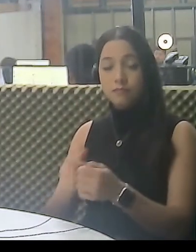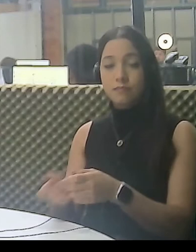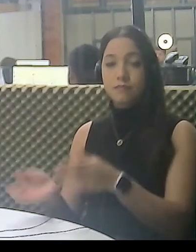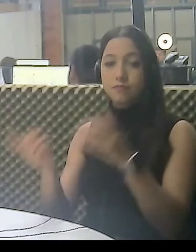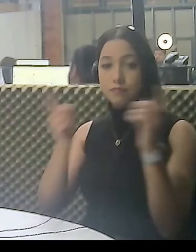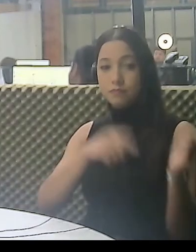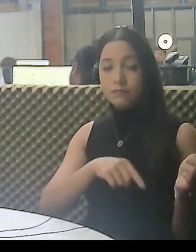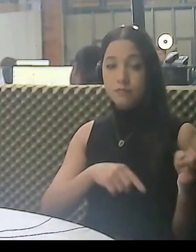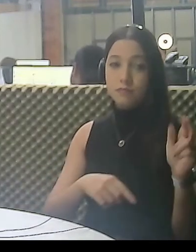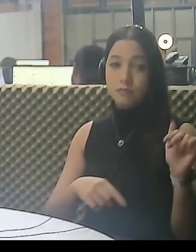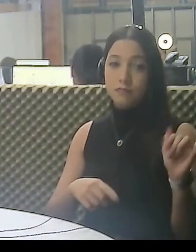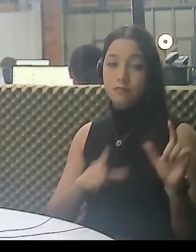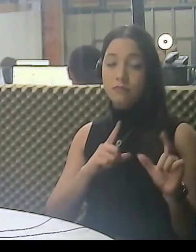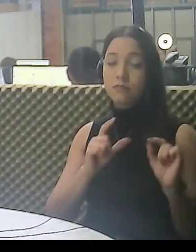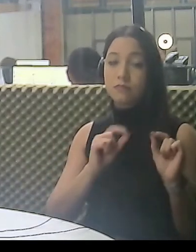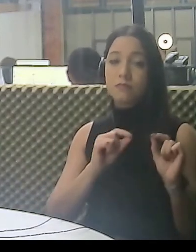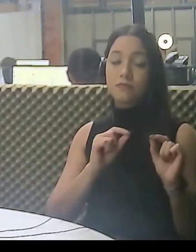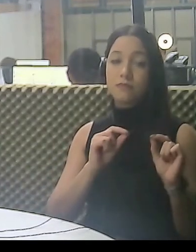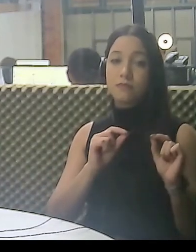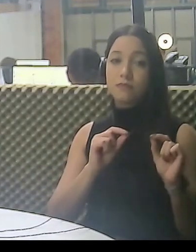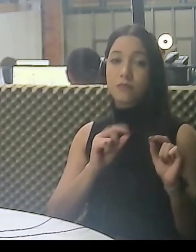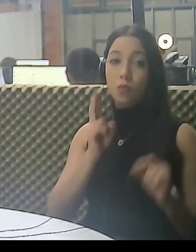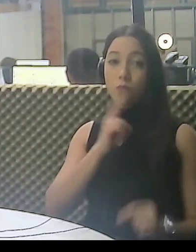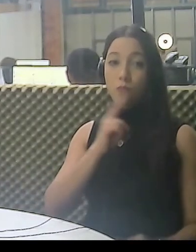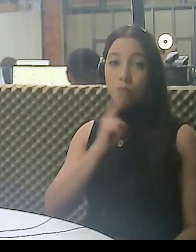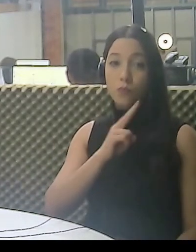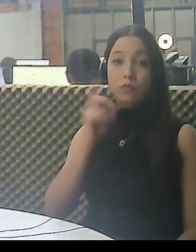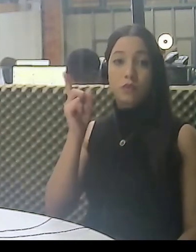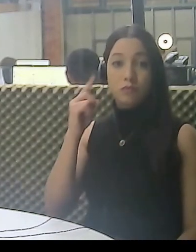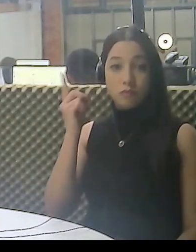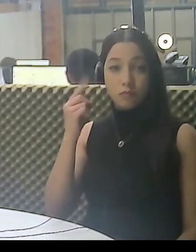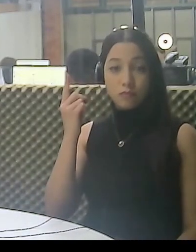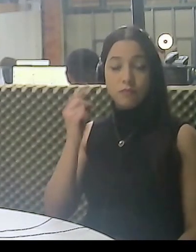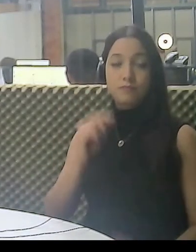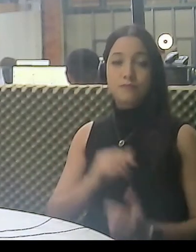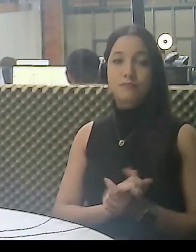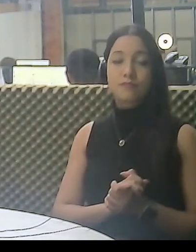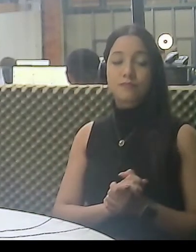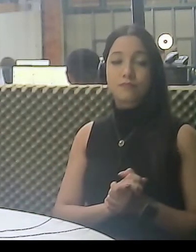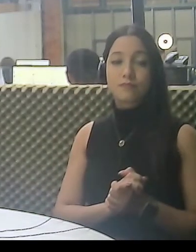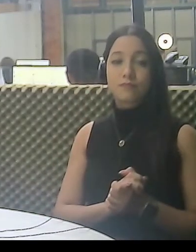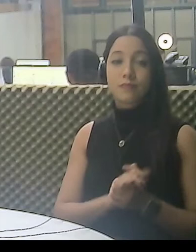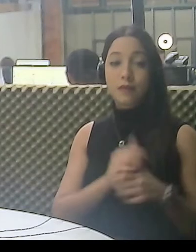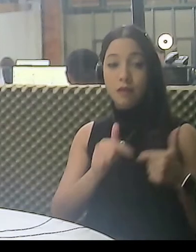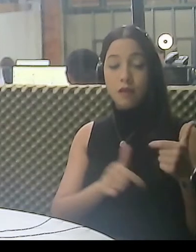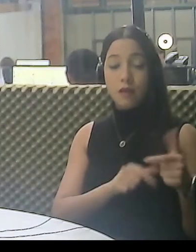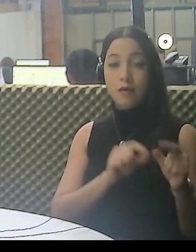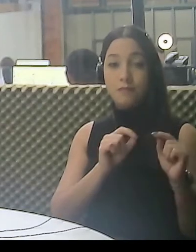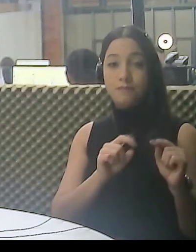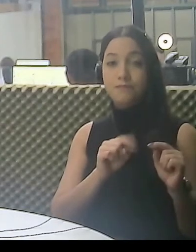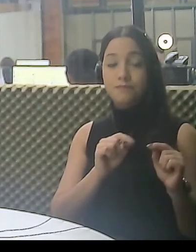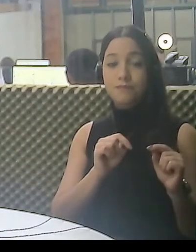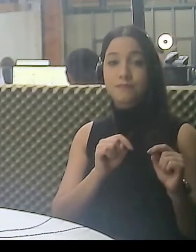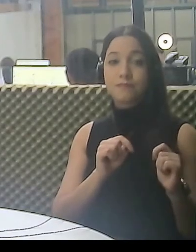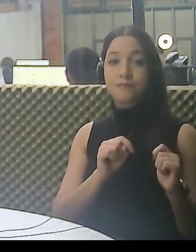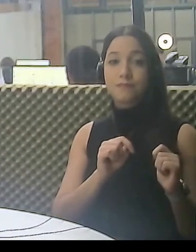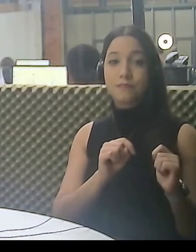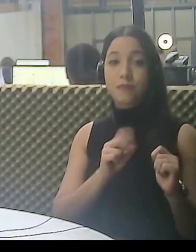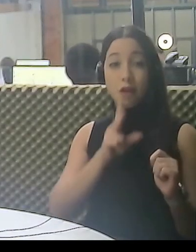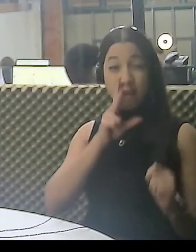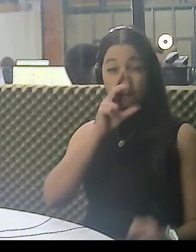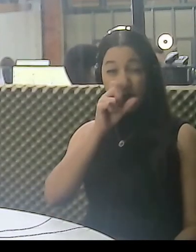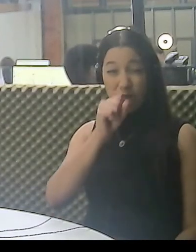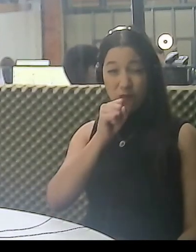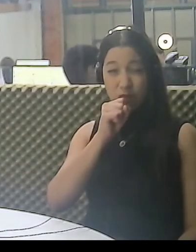gente tem os seguintes serviços: serviço de urgência e emergência. Esse serviço, então, é nos casos agudos,